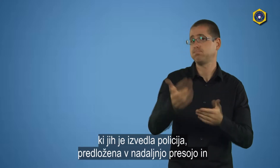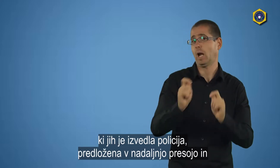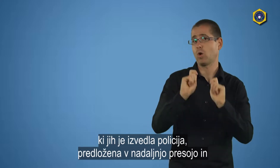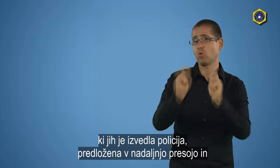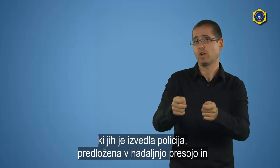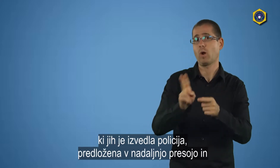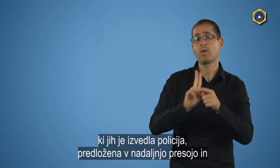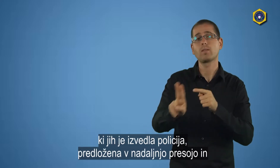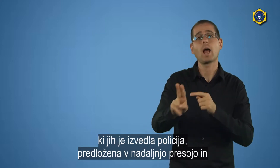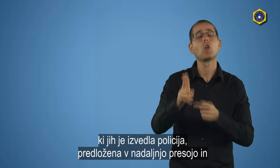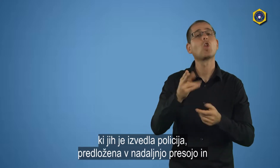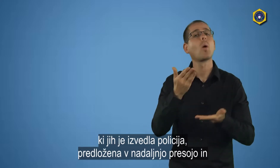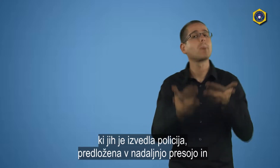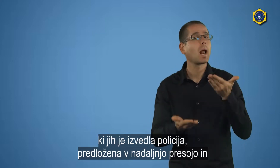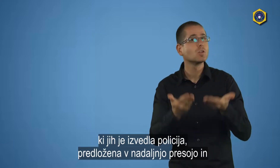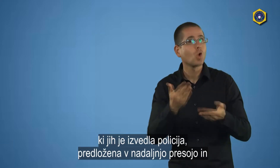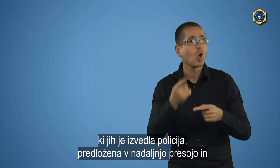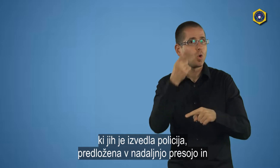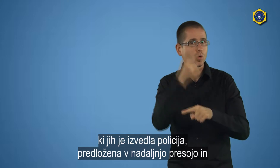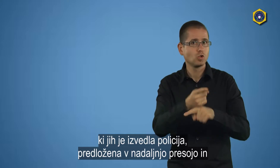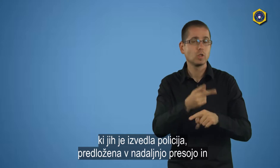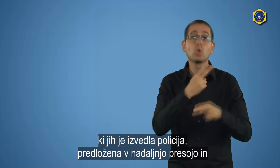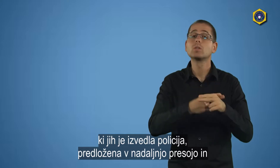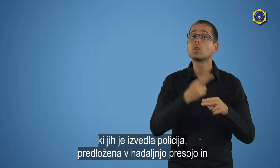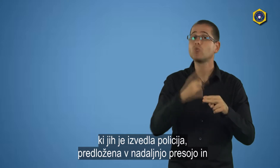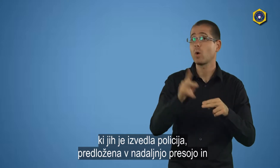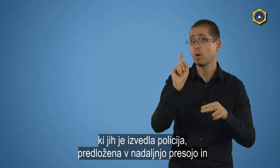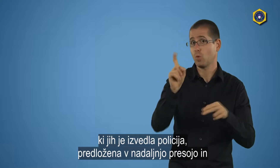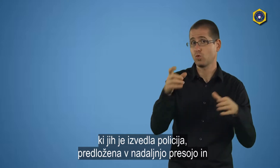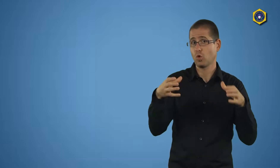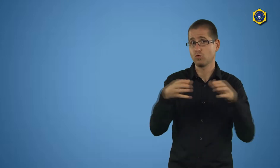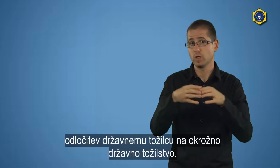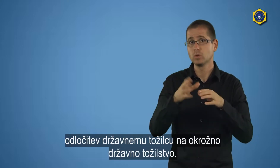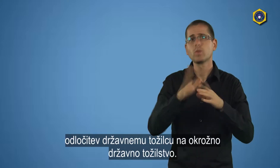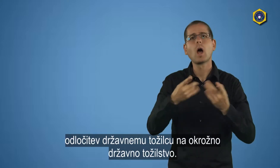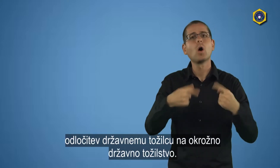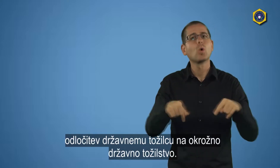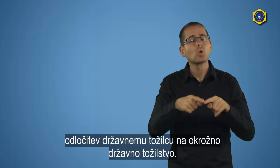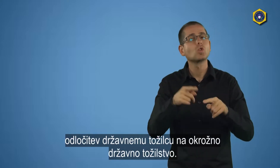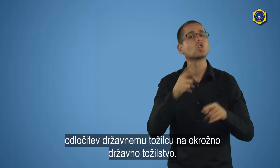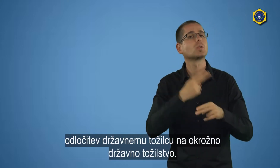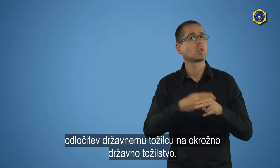nadaljnjo presojo in odločitev državnemu tožilcu na okrožno državno tožilstvo.